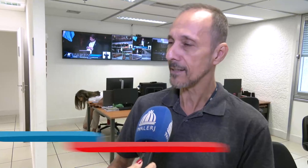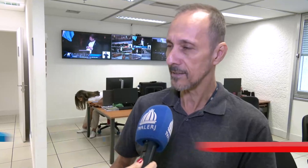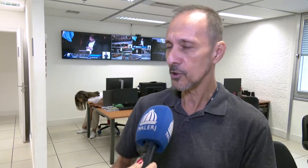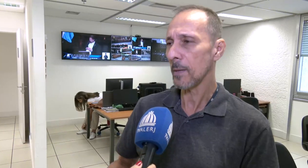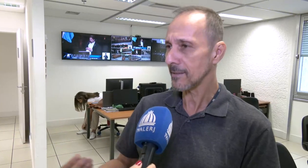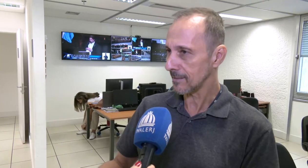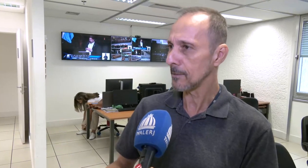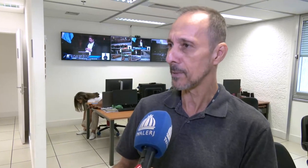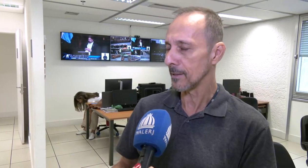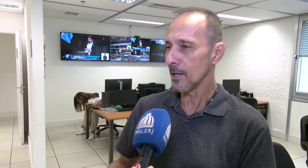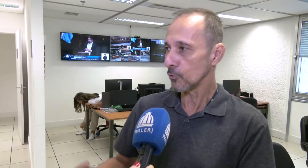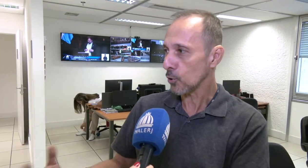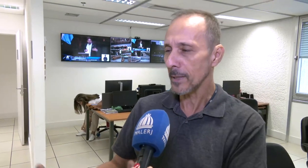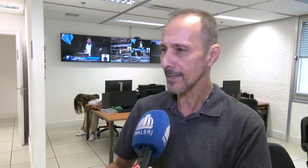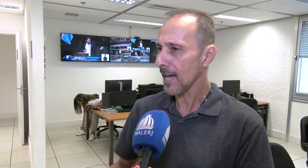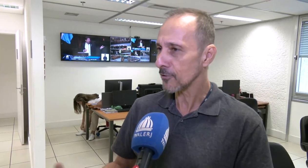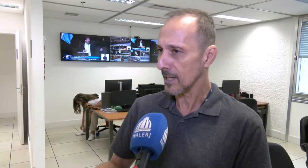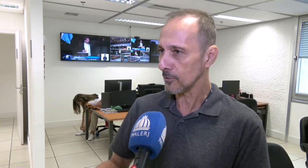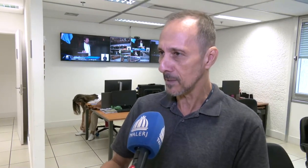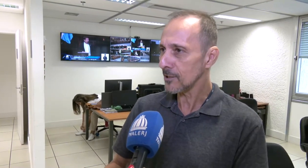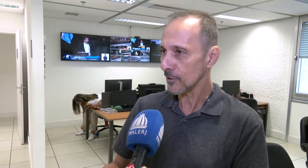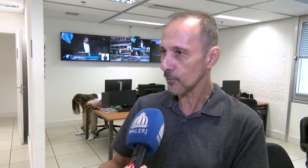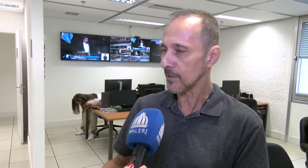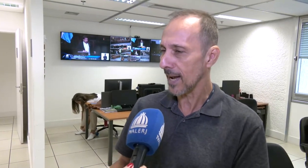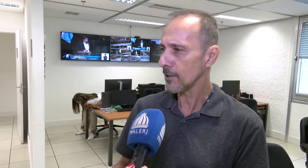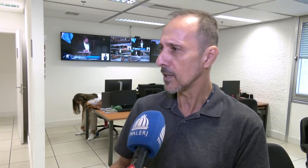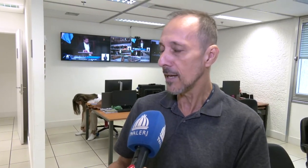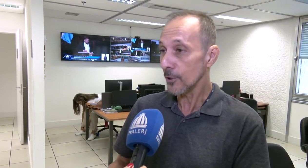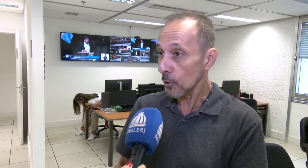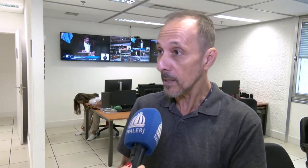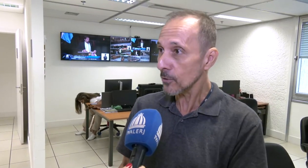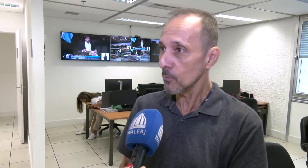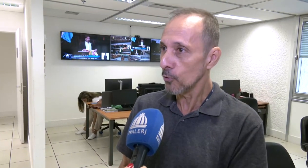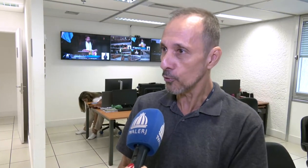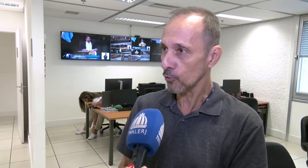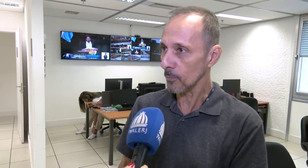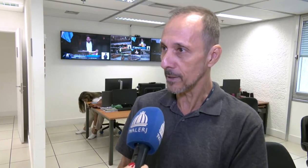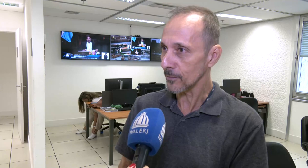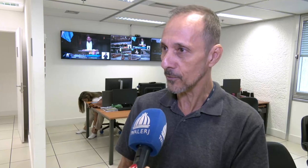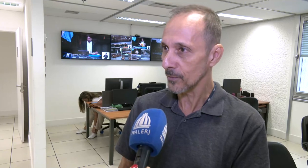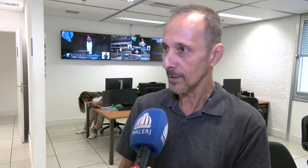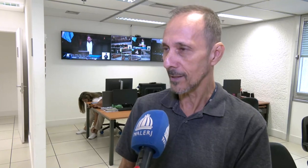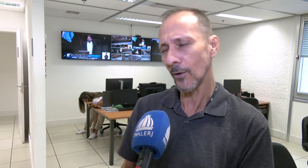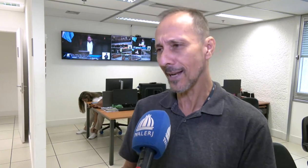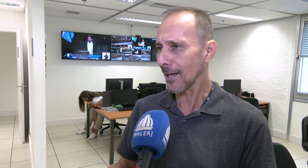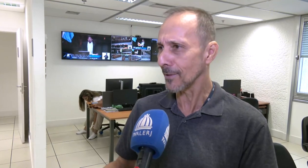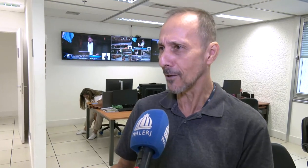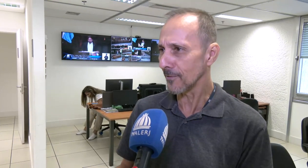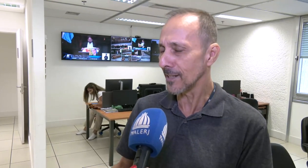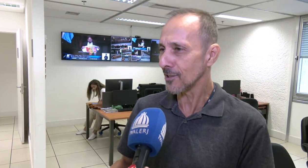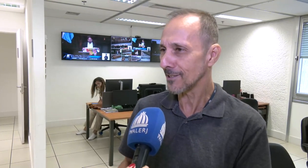o surdo que vê, assiste, participa nos comentários, nas mídias sociais, eles comentam muito sobre isso.